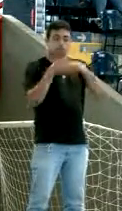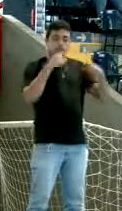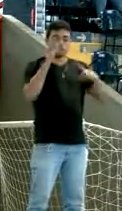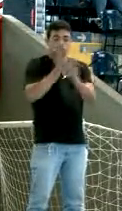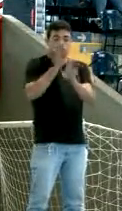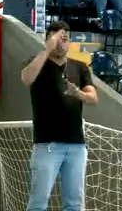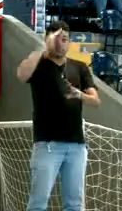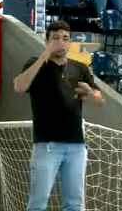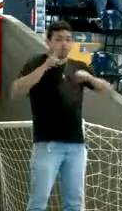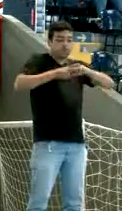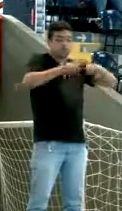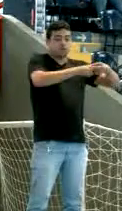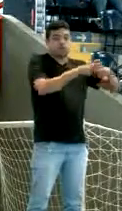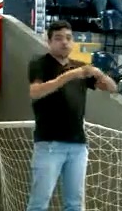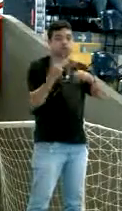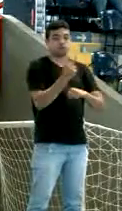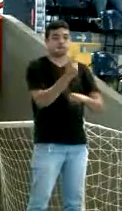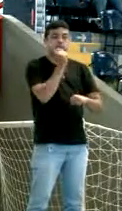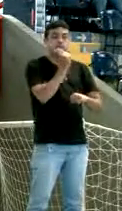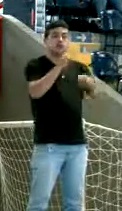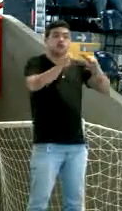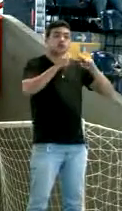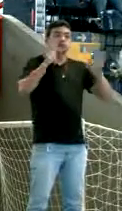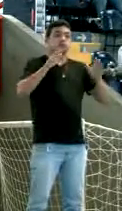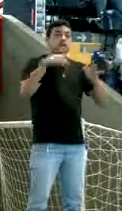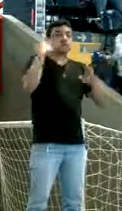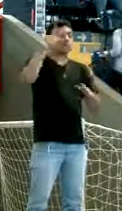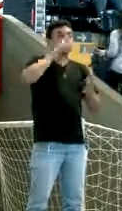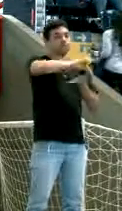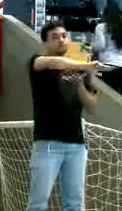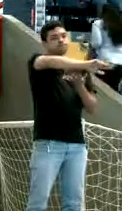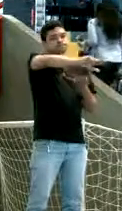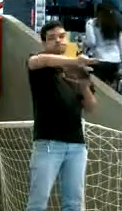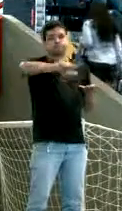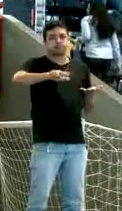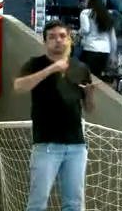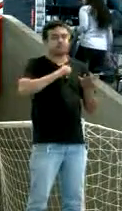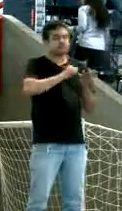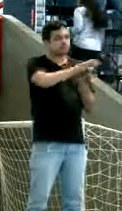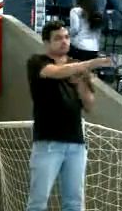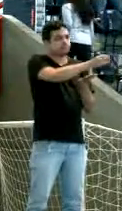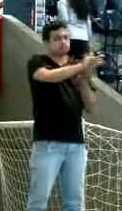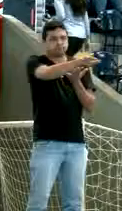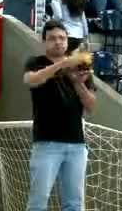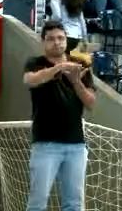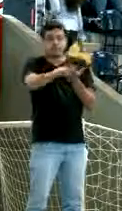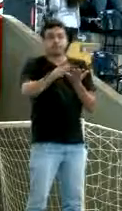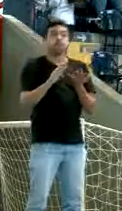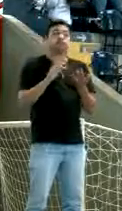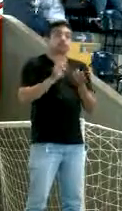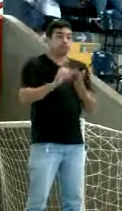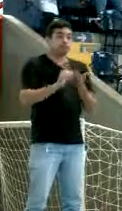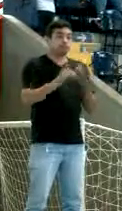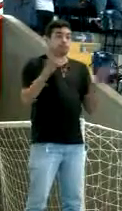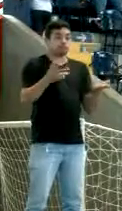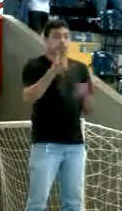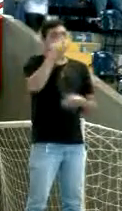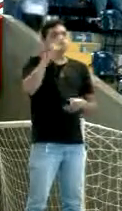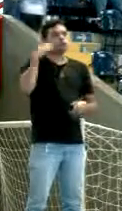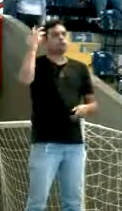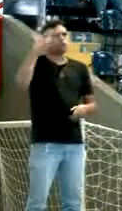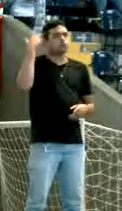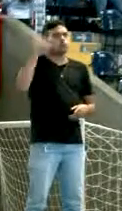ditadura militar. E hoje a música é difusa, né? Hoje a música traz de tudo. Mas hoje também parece que as músicas